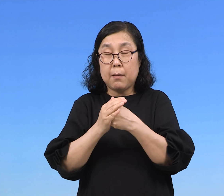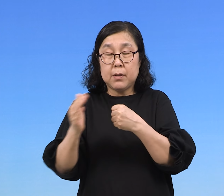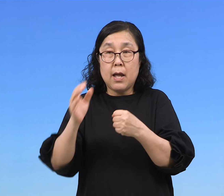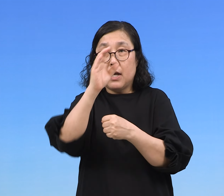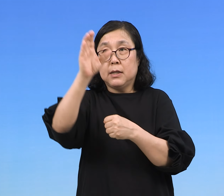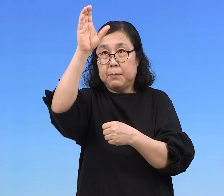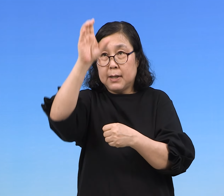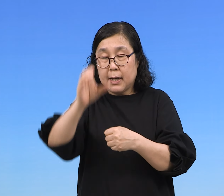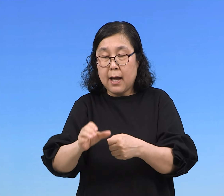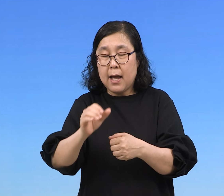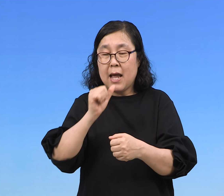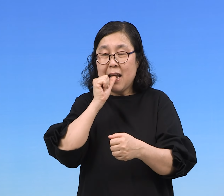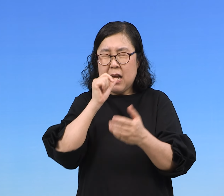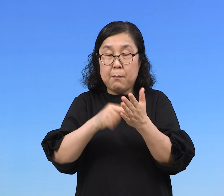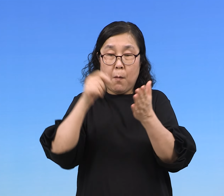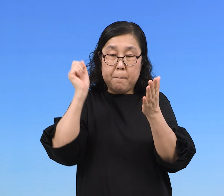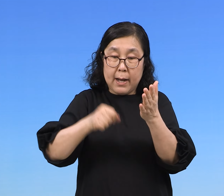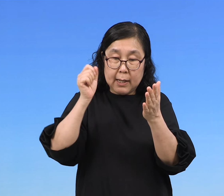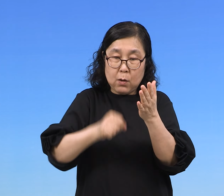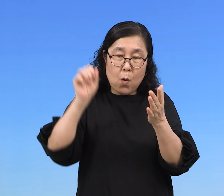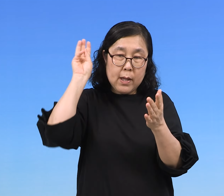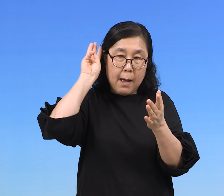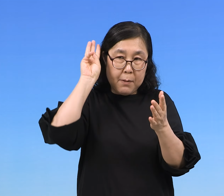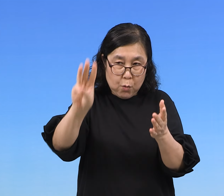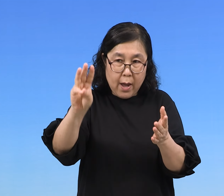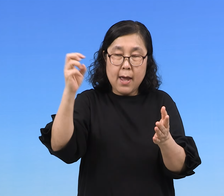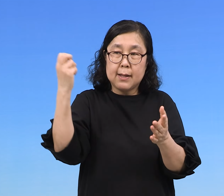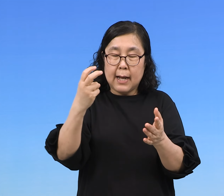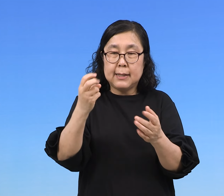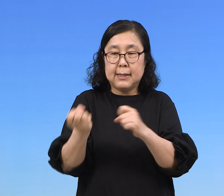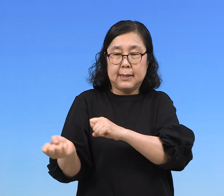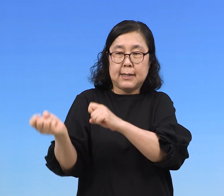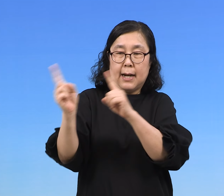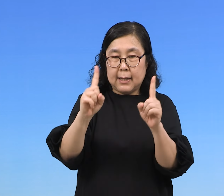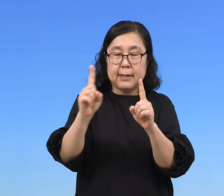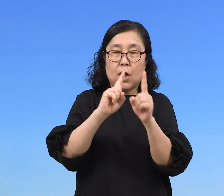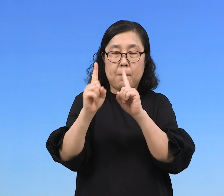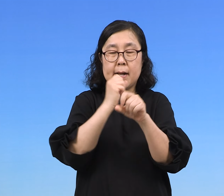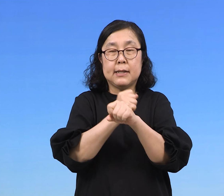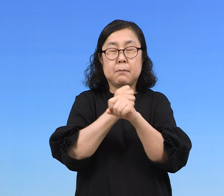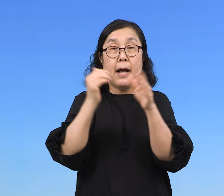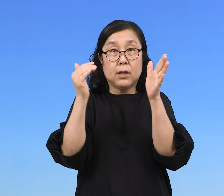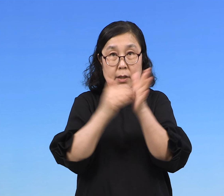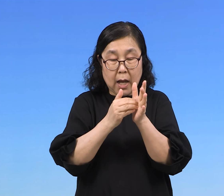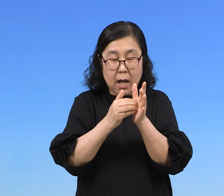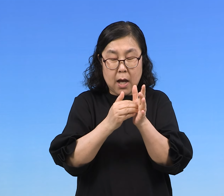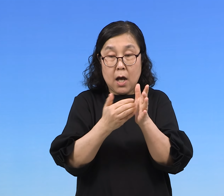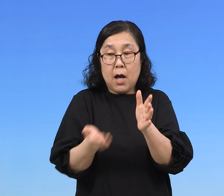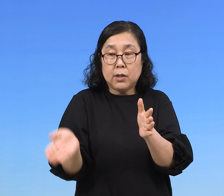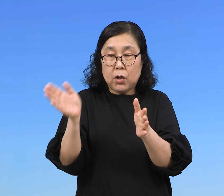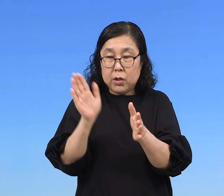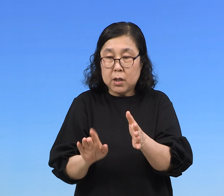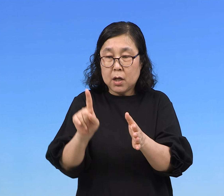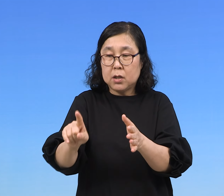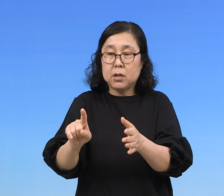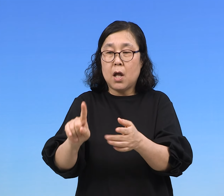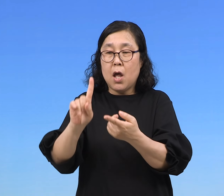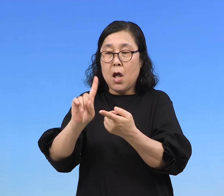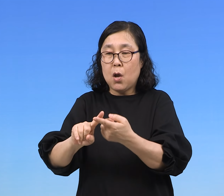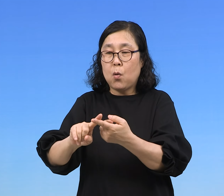제3일에 다시 살아나야 하리라 하셨느니라. 주님이 이런 말씀을 주셨는데 거기에 시신이 그대로 있다.